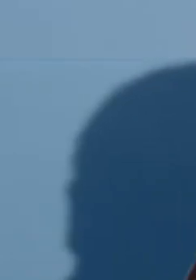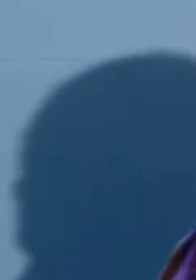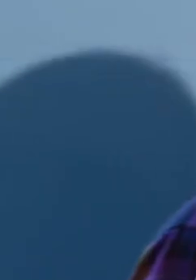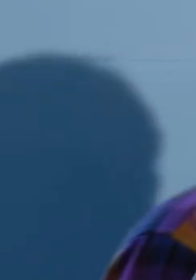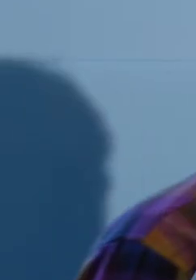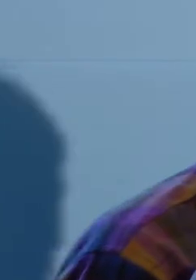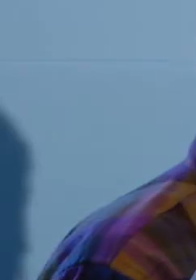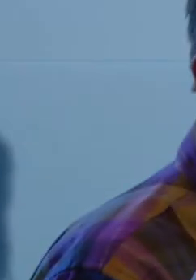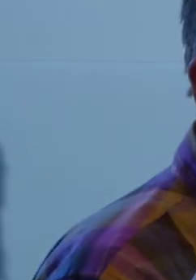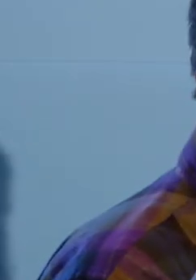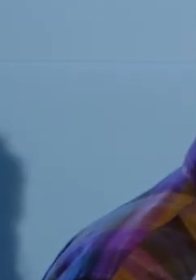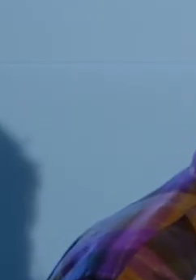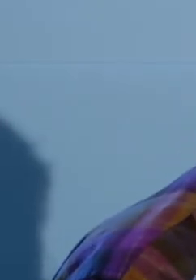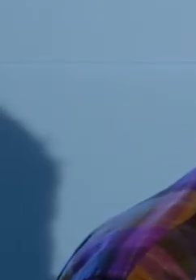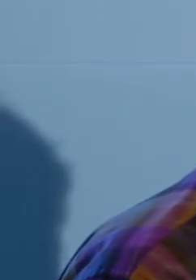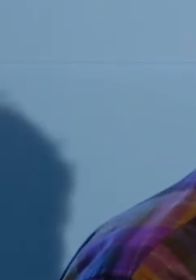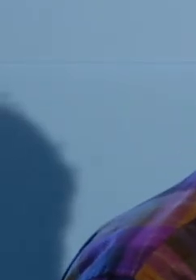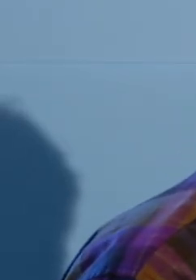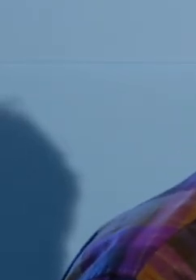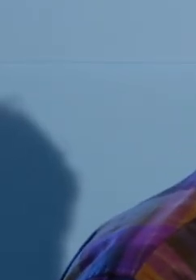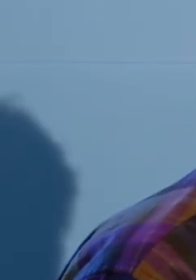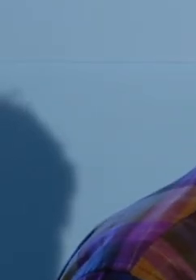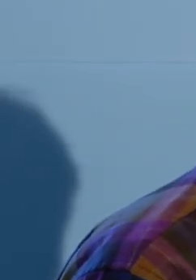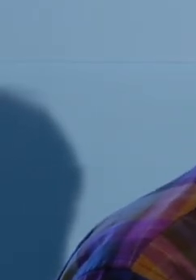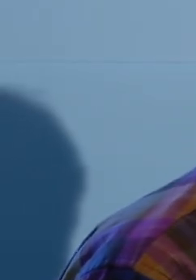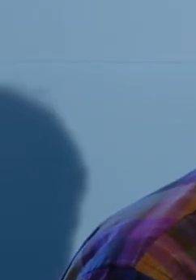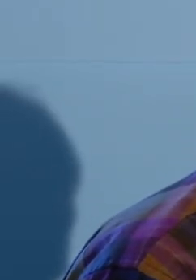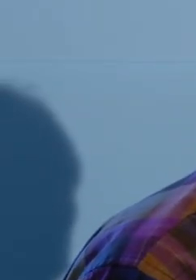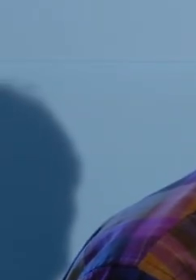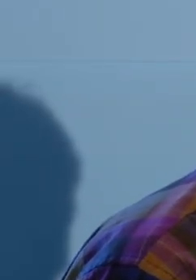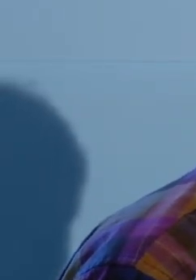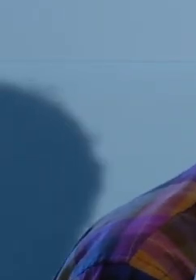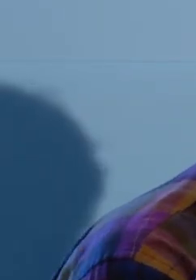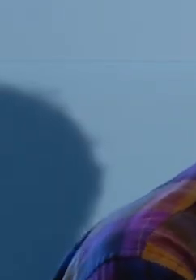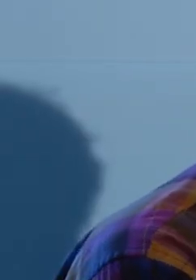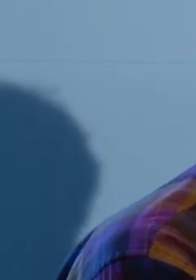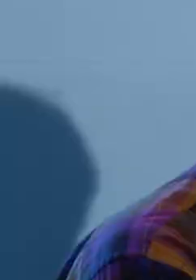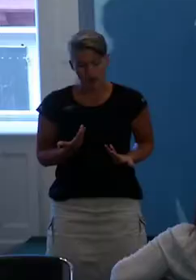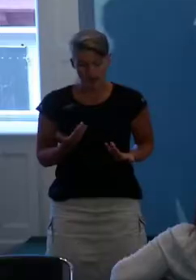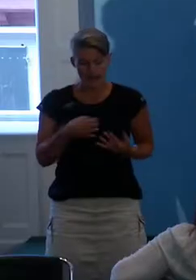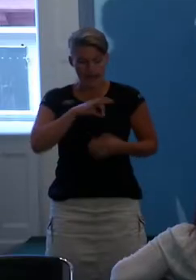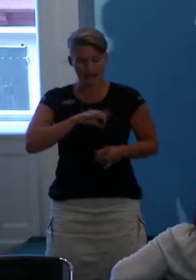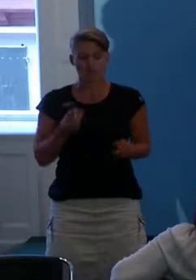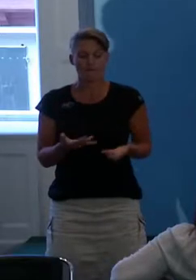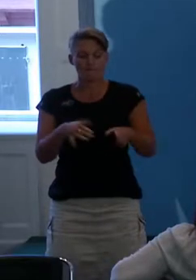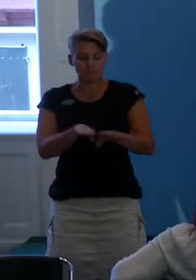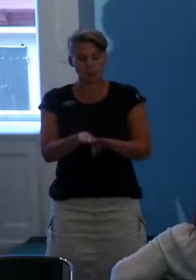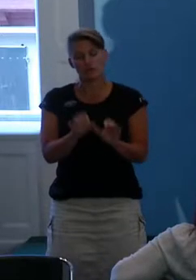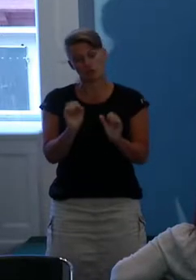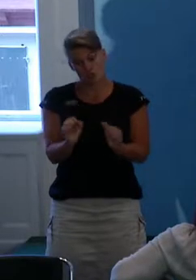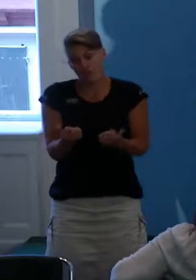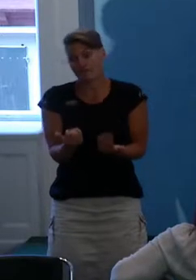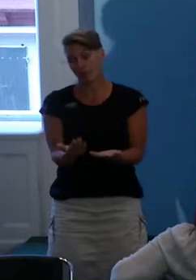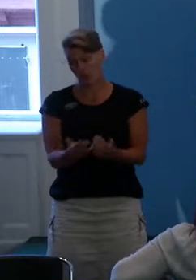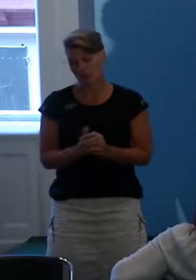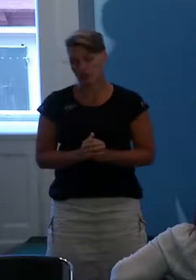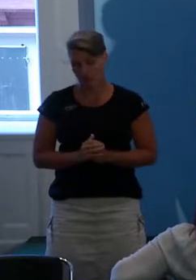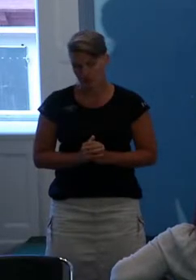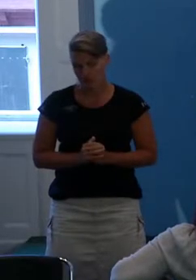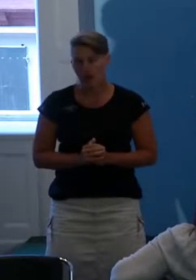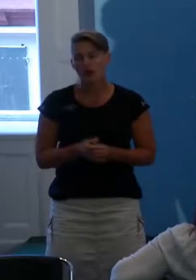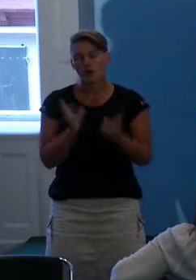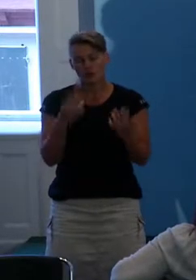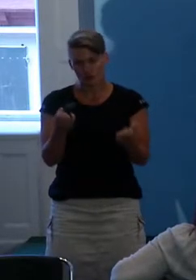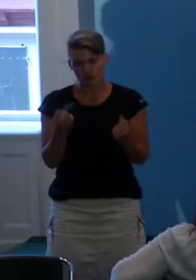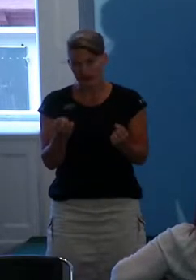att faktiskt personer som behöver hjälp och behöver en botande läkemedel också kan förvänta sig få det. Och det tror jag är viktigt att den signalen